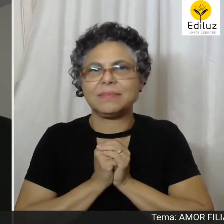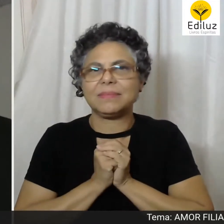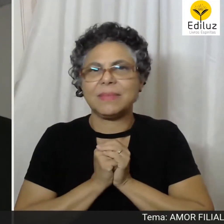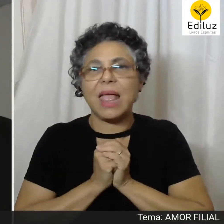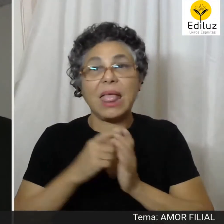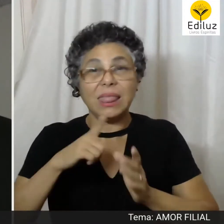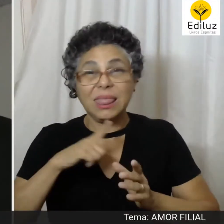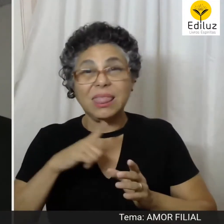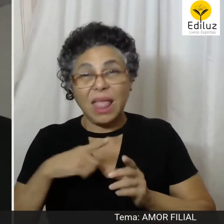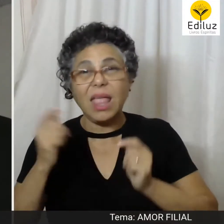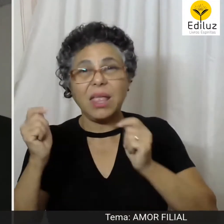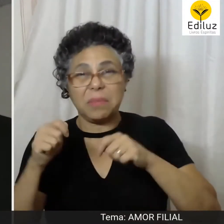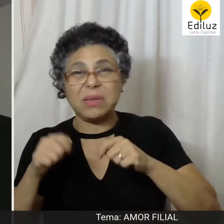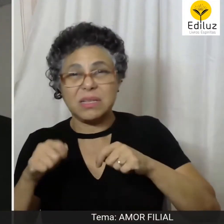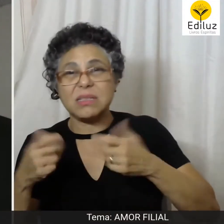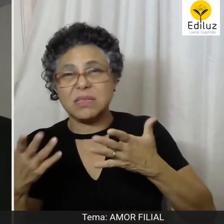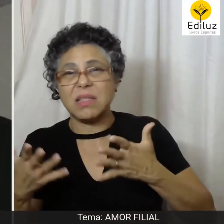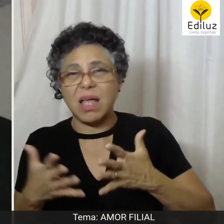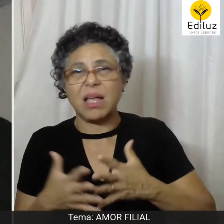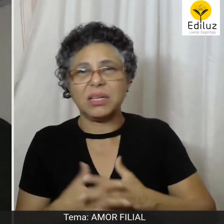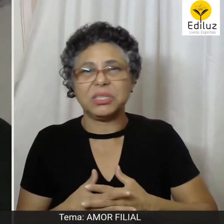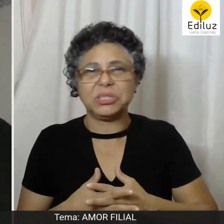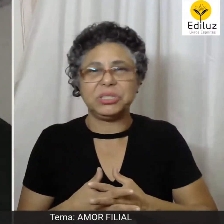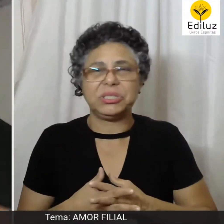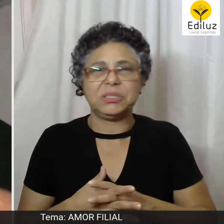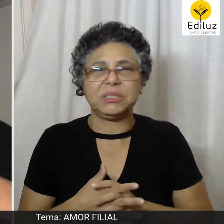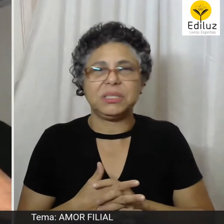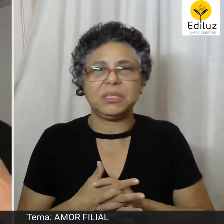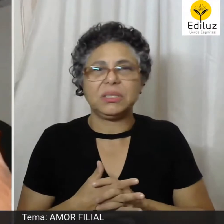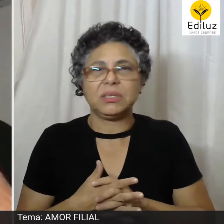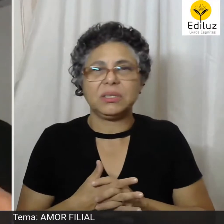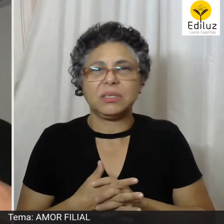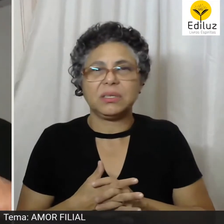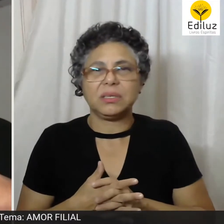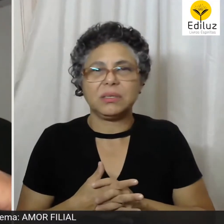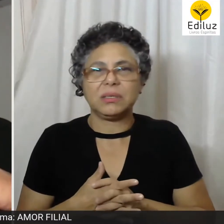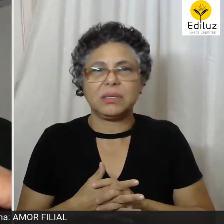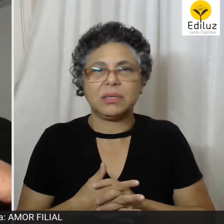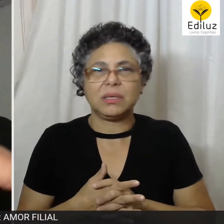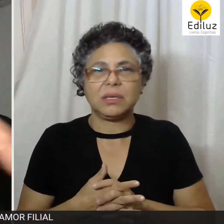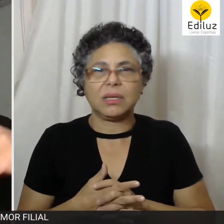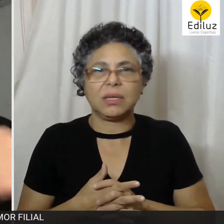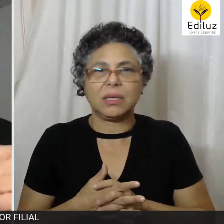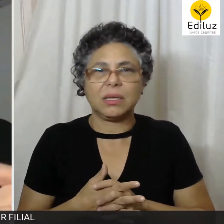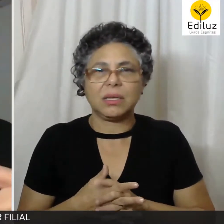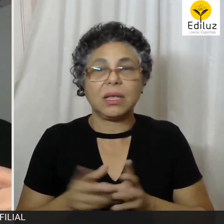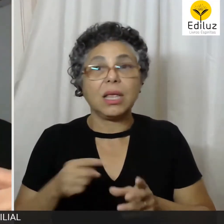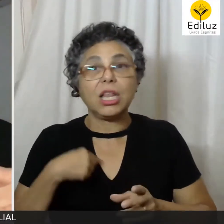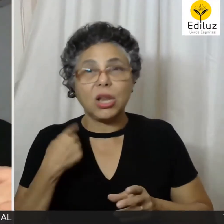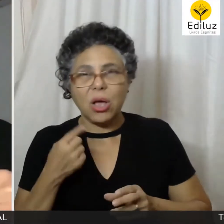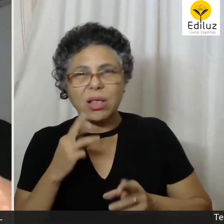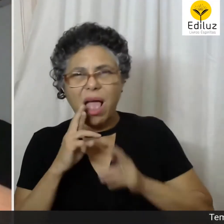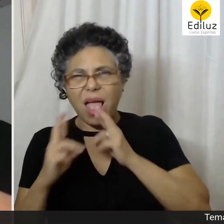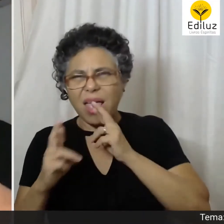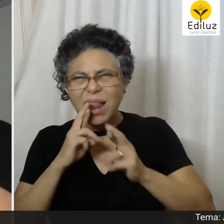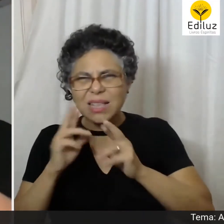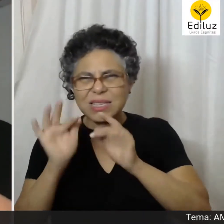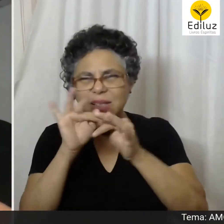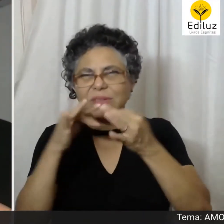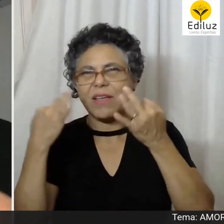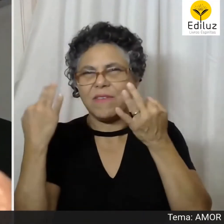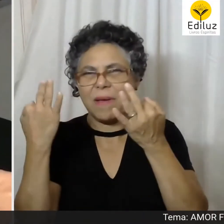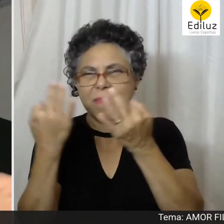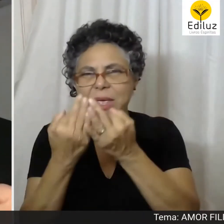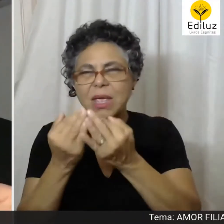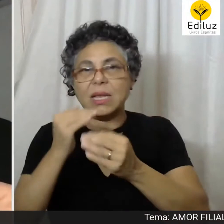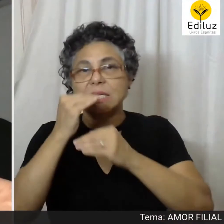uma necessidade de que nos façamos, e é a relação familiar que vai